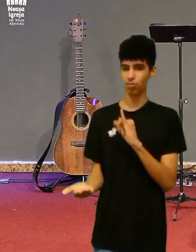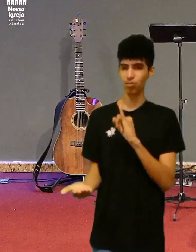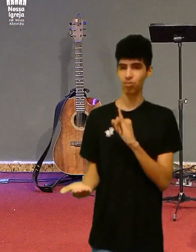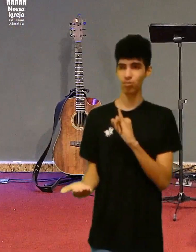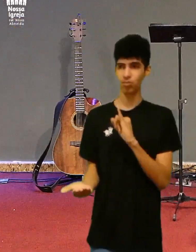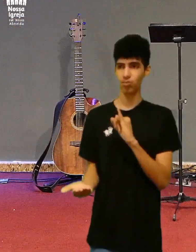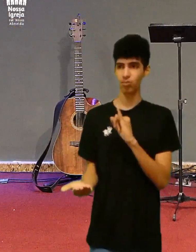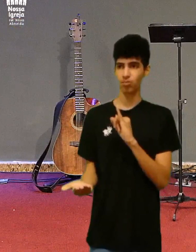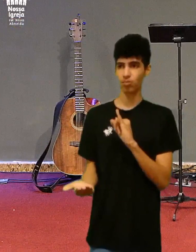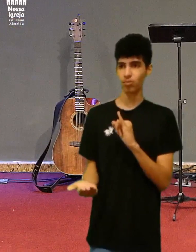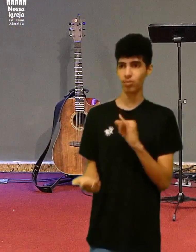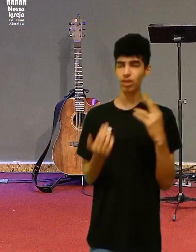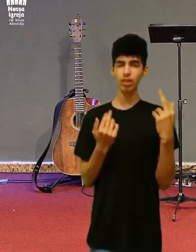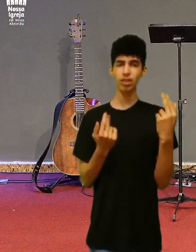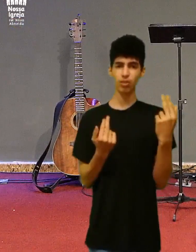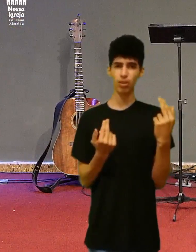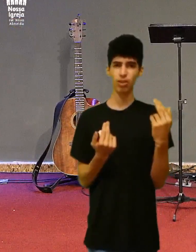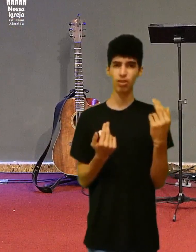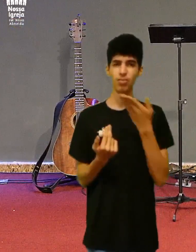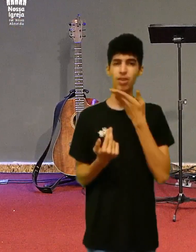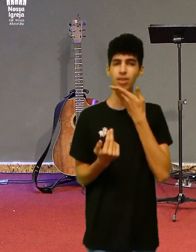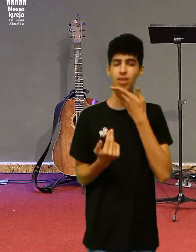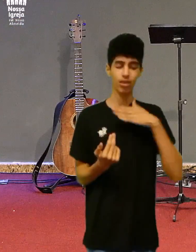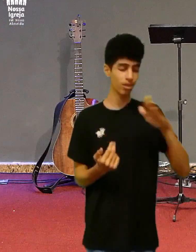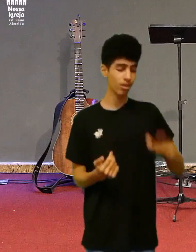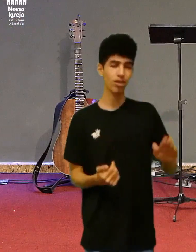assim como aquele garotinho,